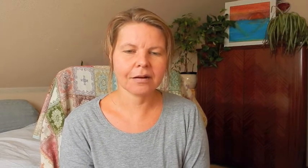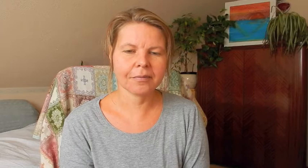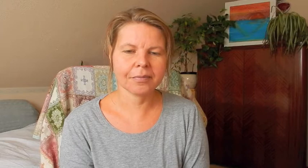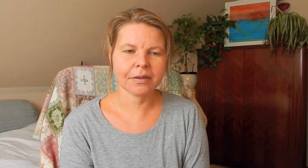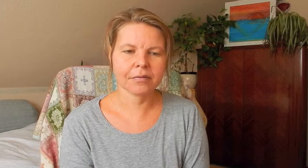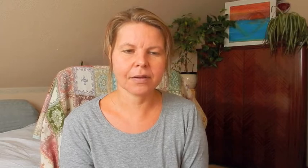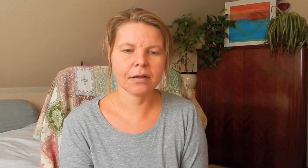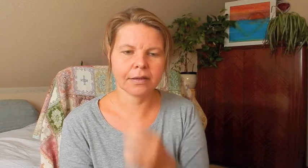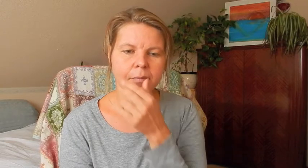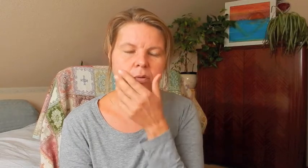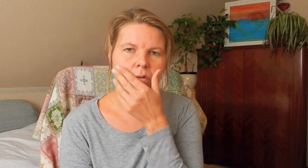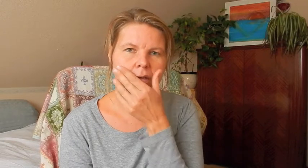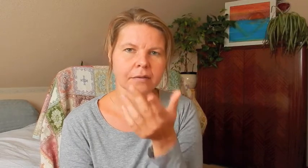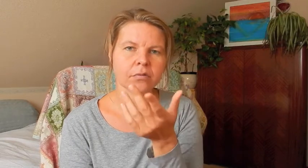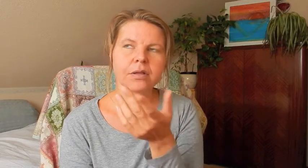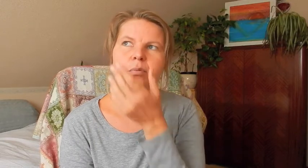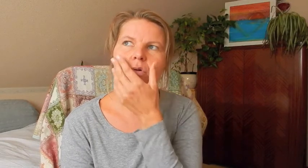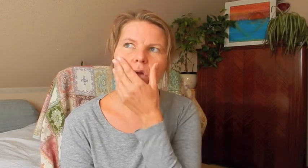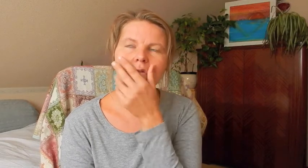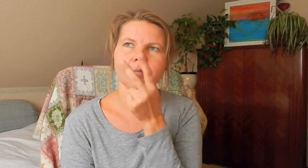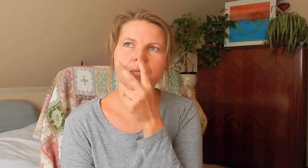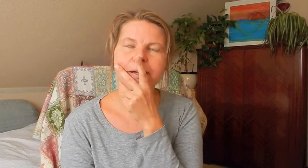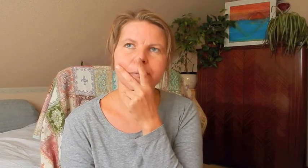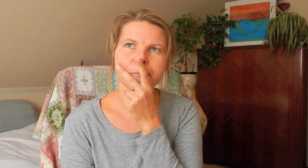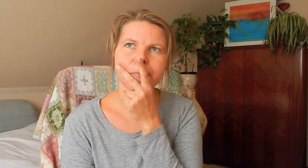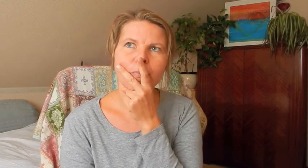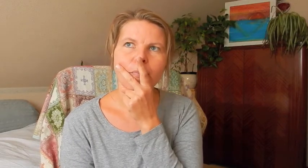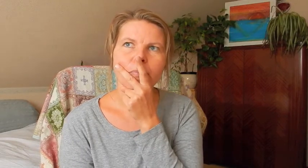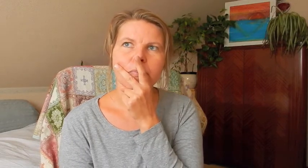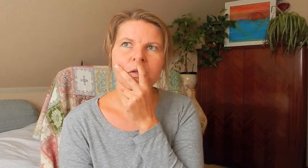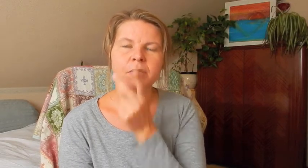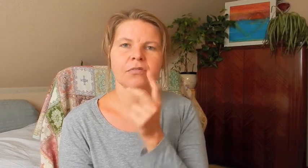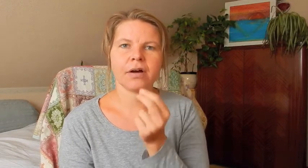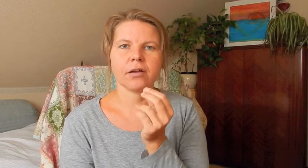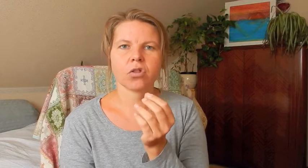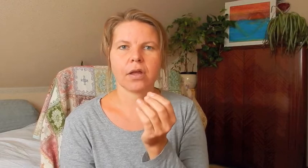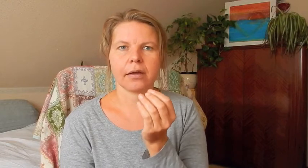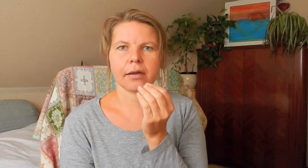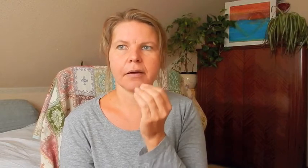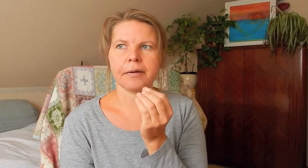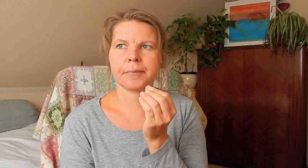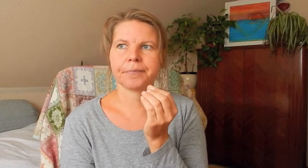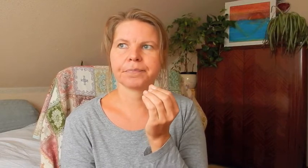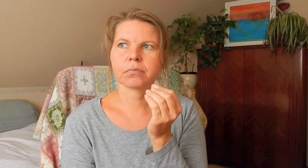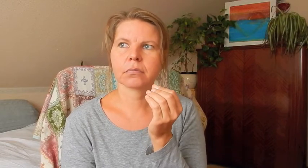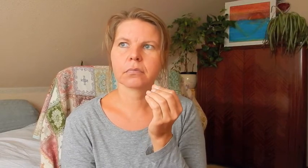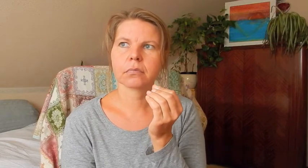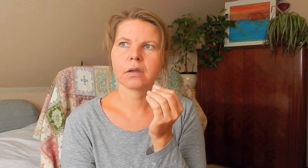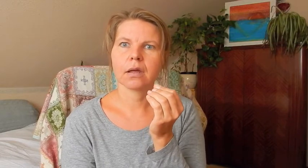Ja, das war der Punkt. Zu dem Punkt noch, zu dem zweiten, mit dem tiefer Einsteigen. Ja,